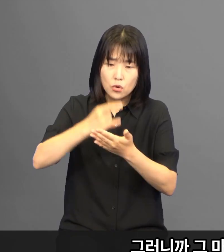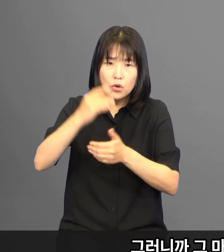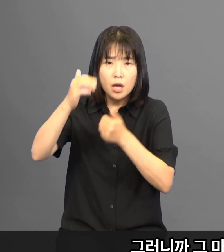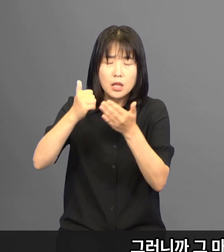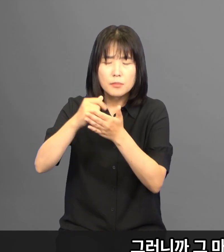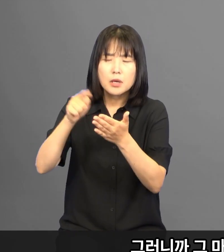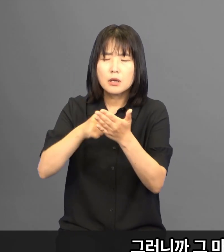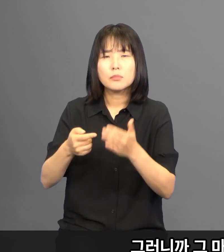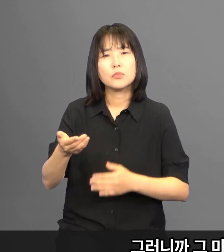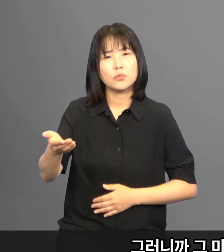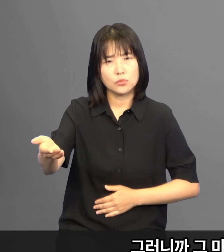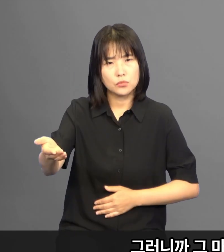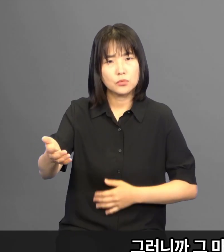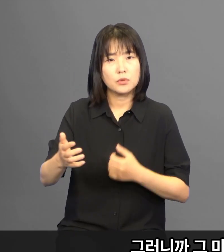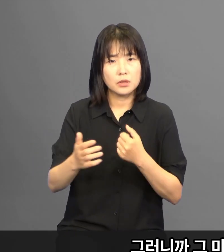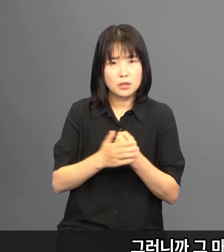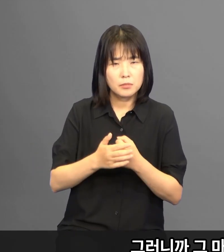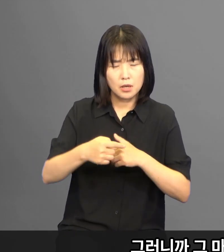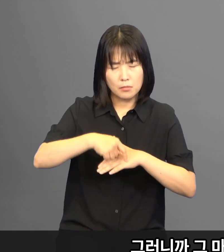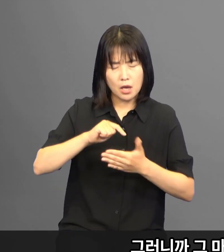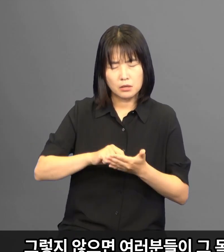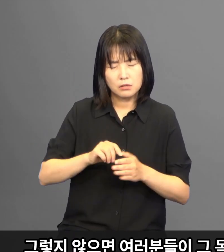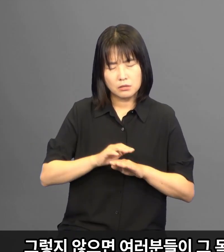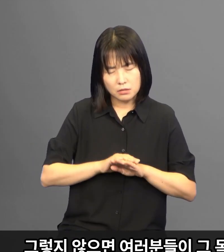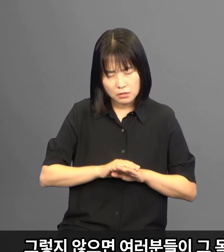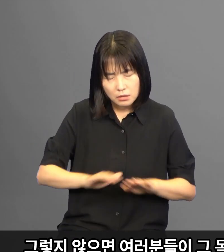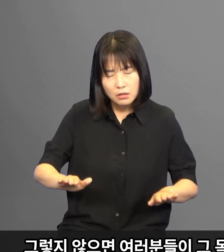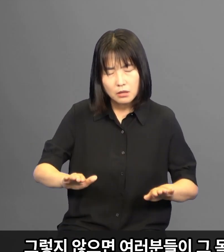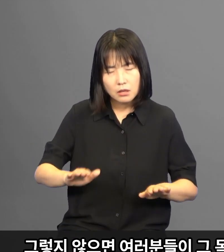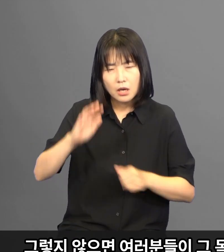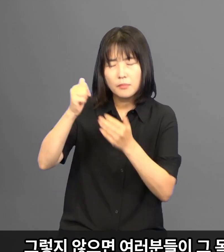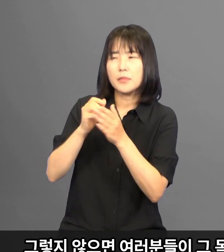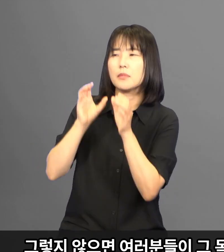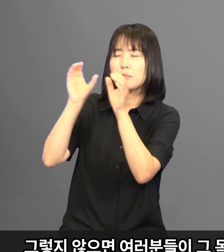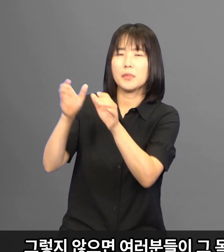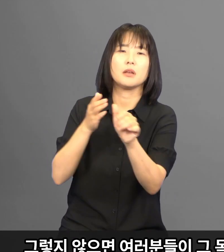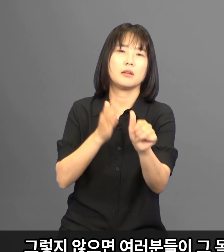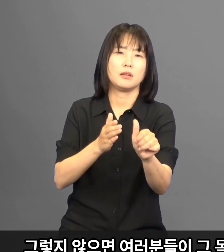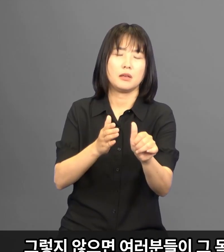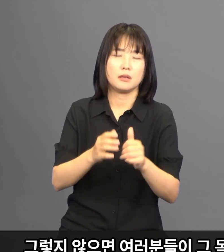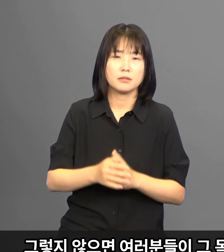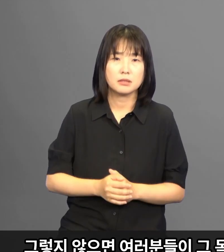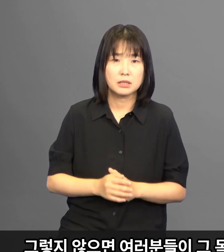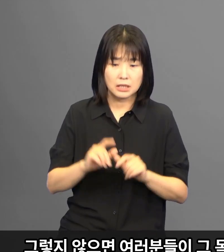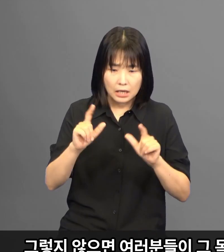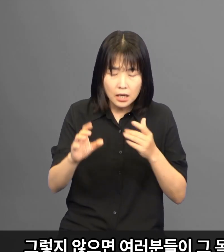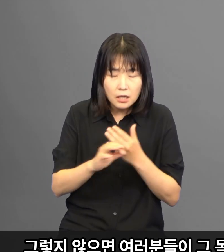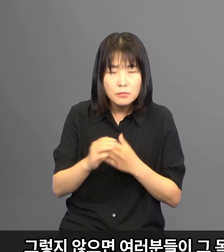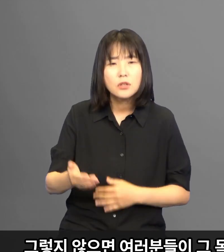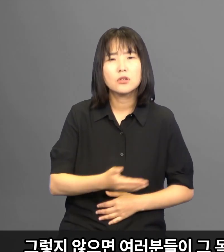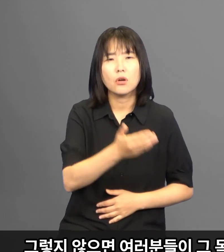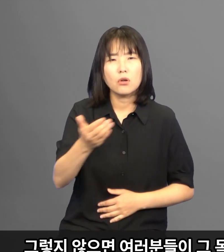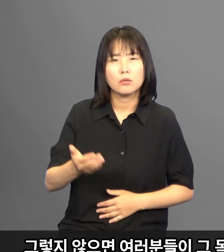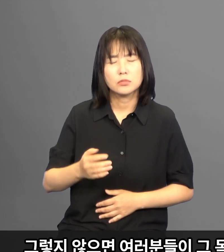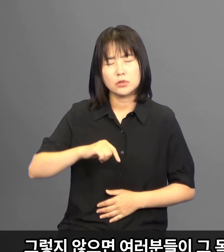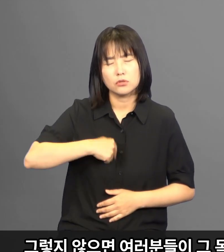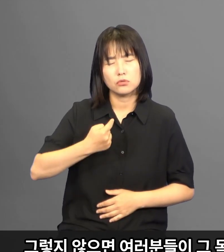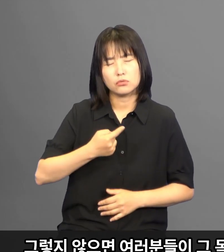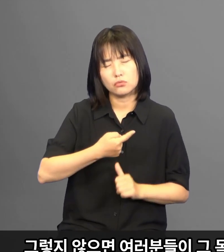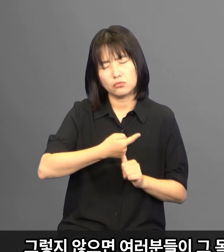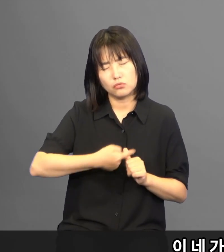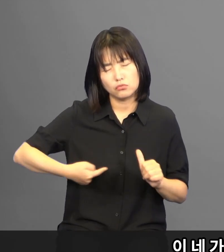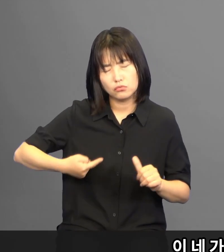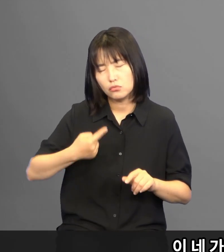거예요. 그러니까 그 마음을 풀어놓으십시오. 그렇지 않으면 여러분들이 그 독에 의해서 죽게 될